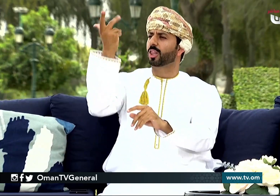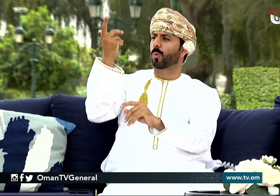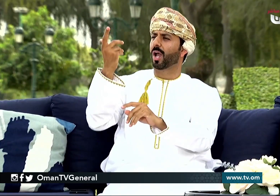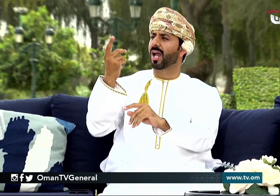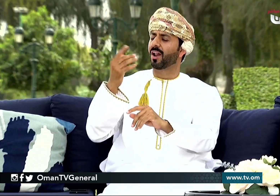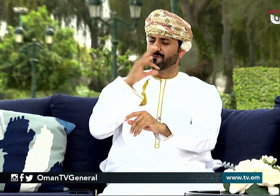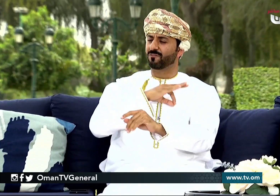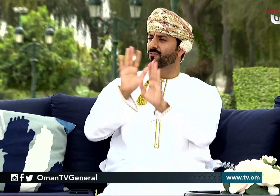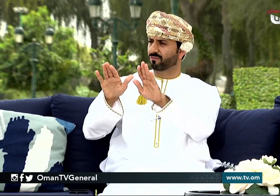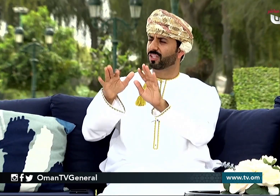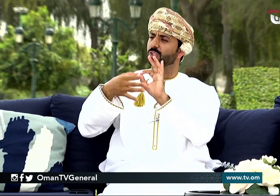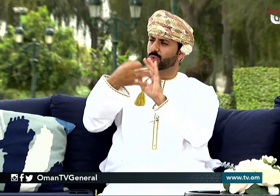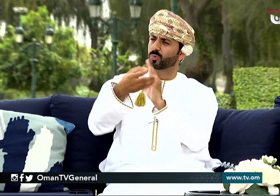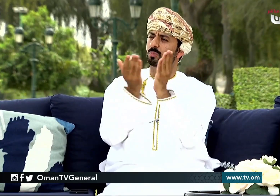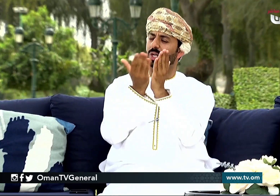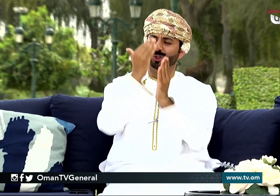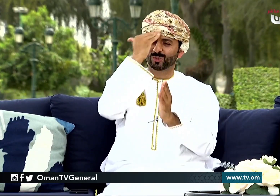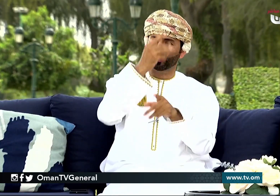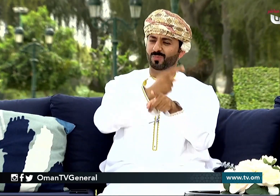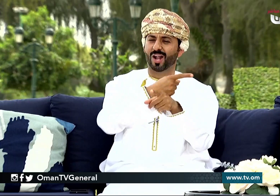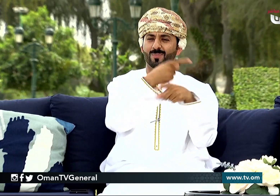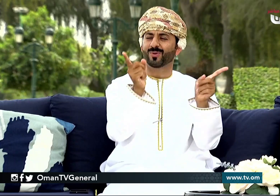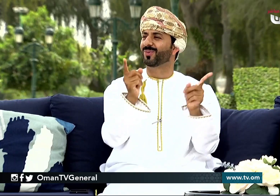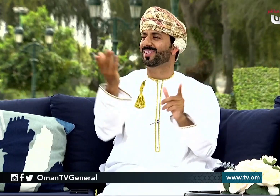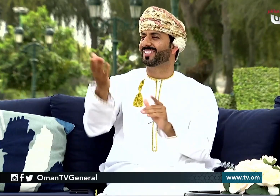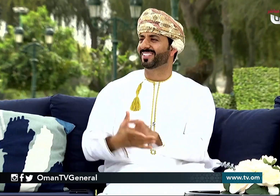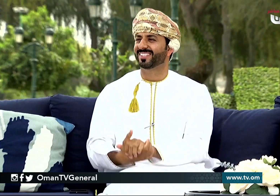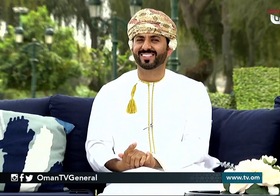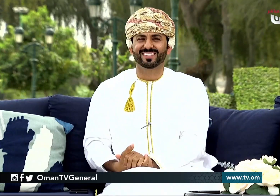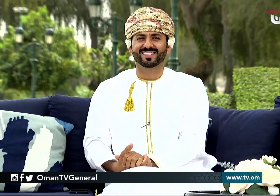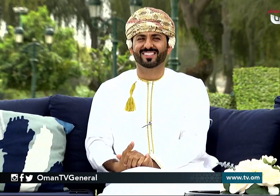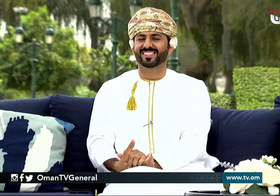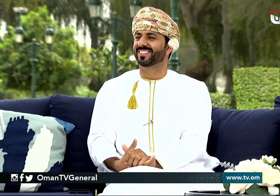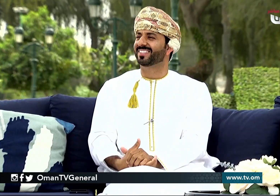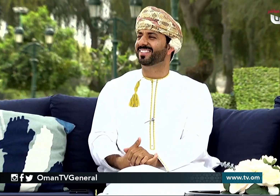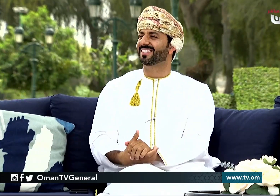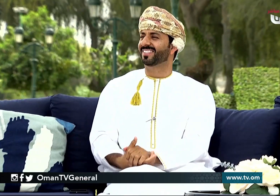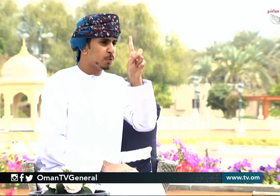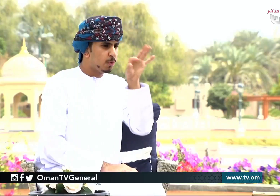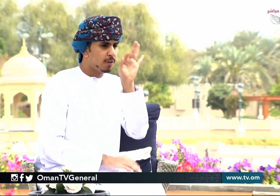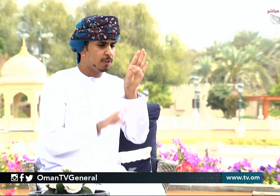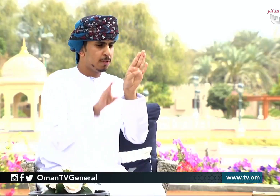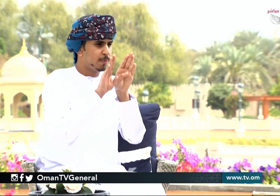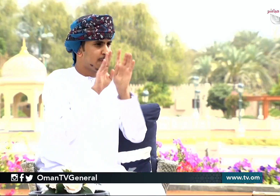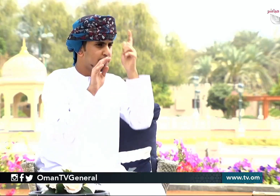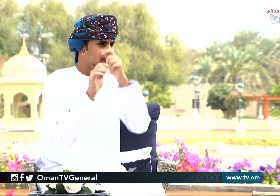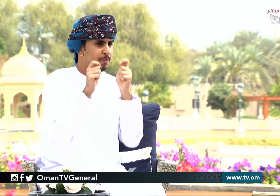المسرحي، التطوير والتأهيل، هل الفائدة اللي جنيتها؟ طبعا نشكر مدرسة الأمل في هذا الجانب. نعم، أنا كنت في هذا المهارات سكلت